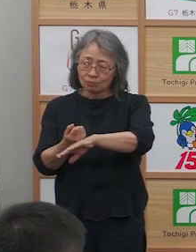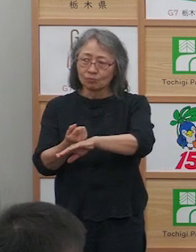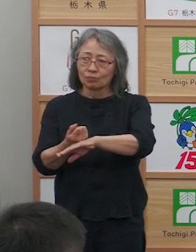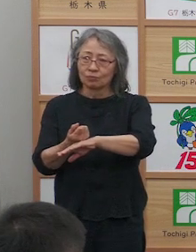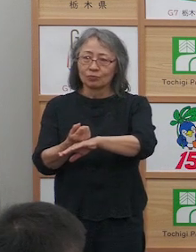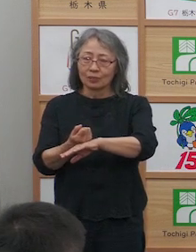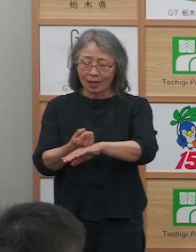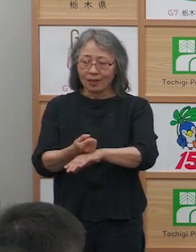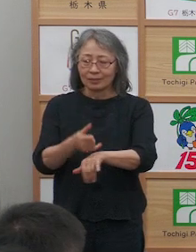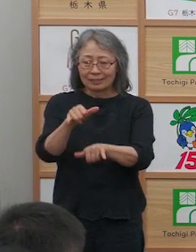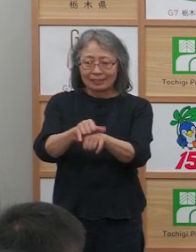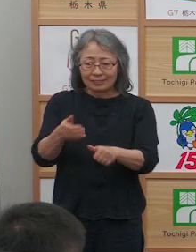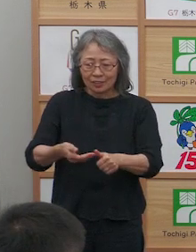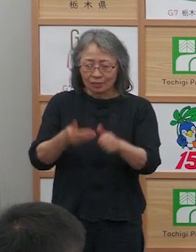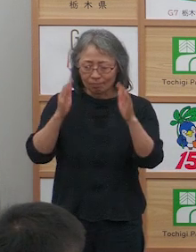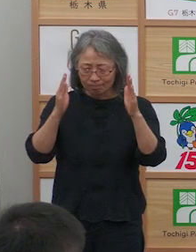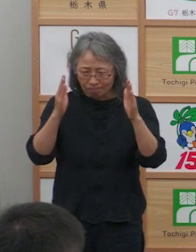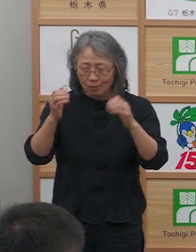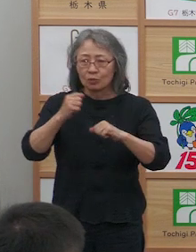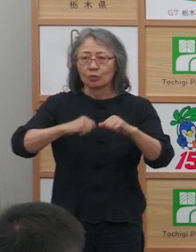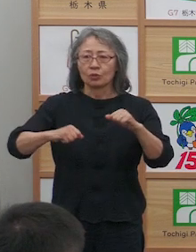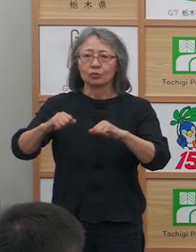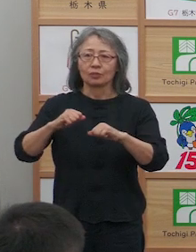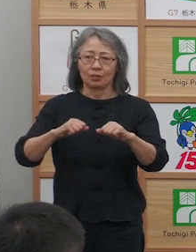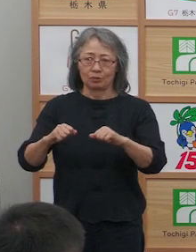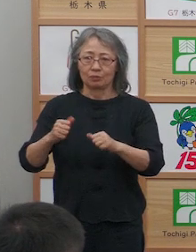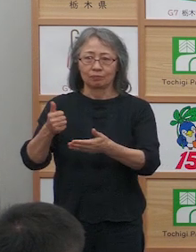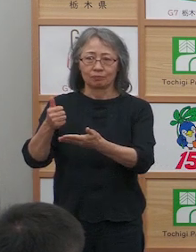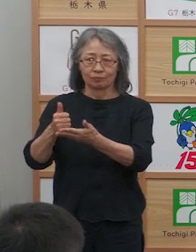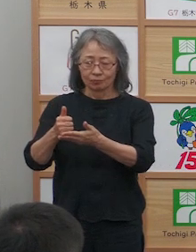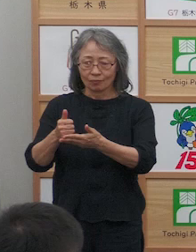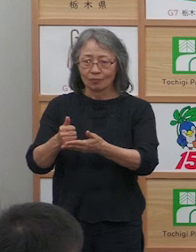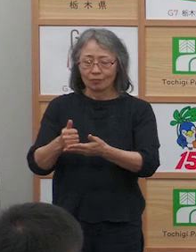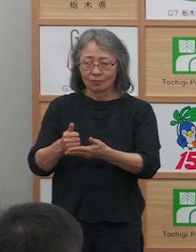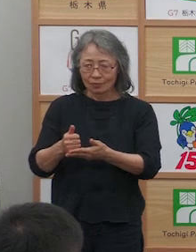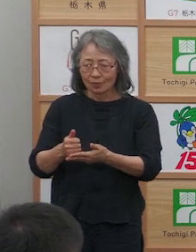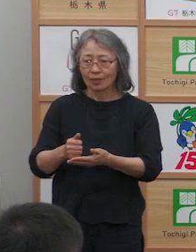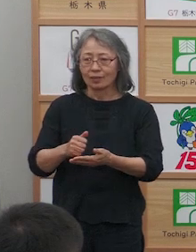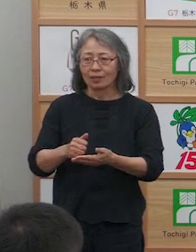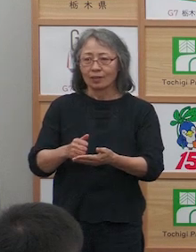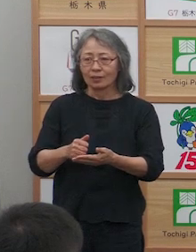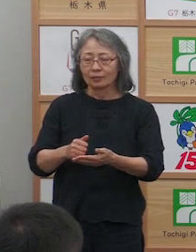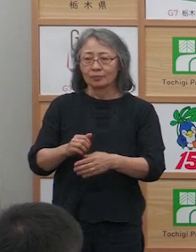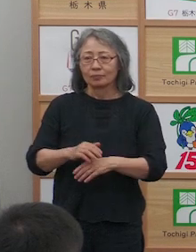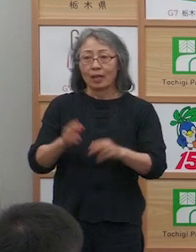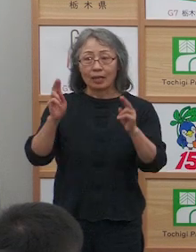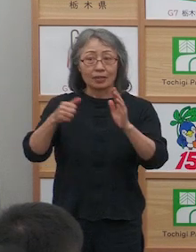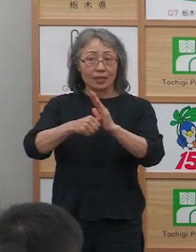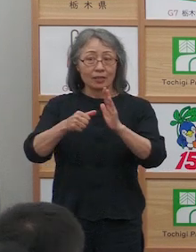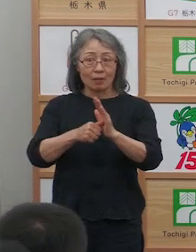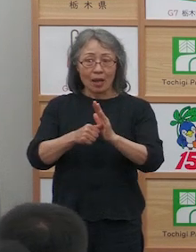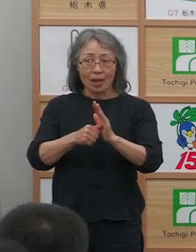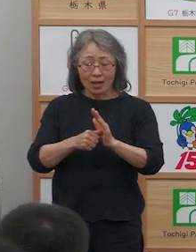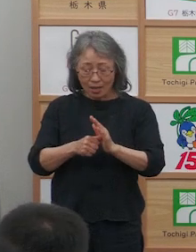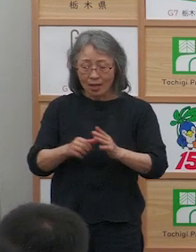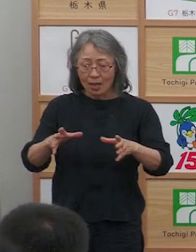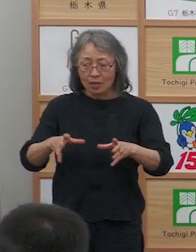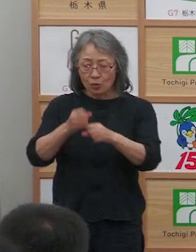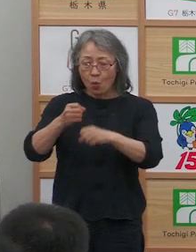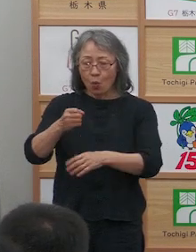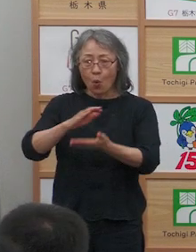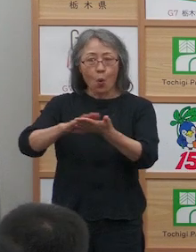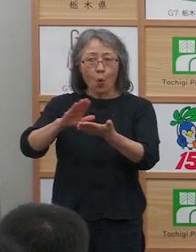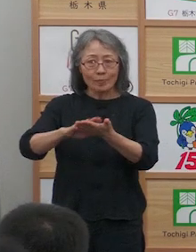に人材育成に熱心に取り組まれているビューティーアトリエグループ装備有限会